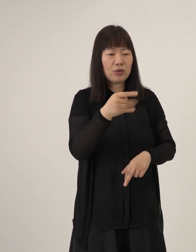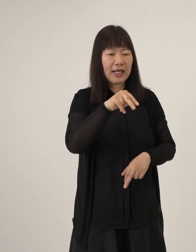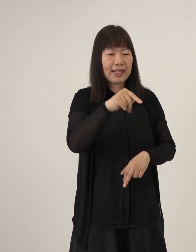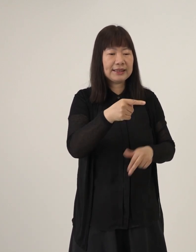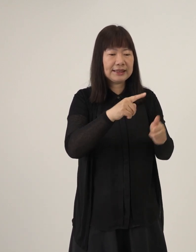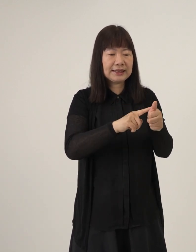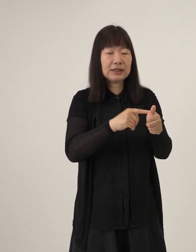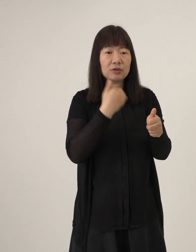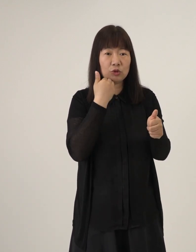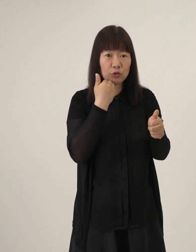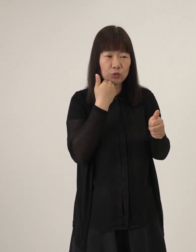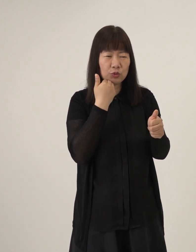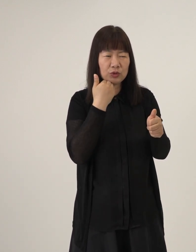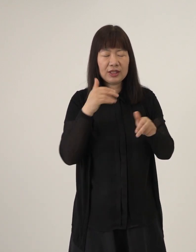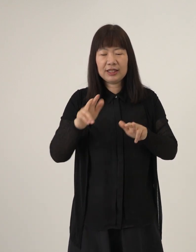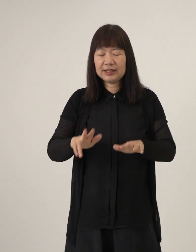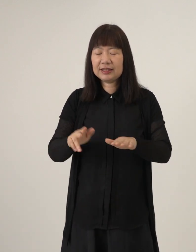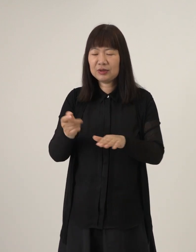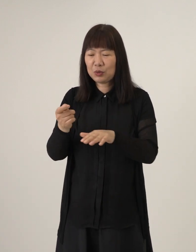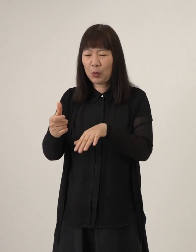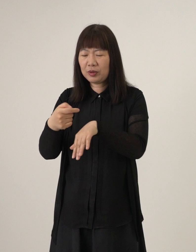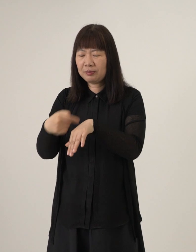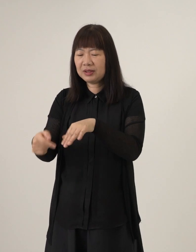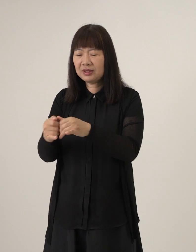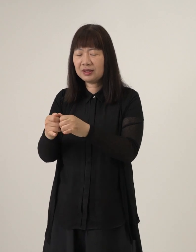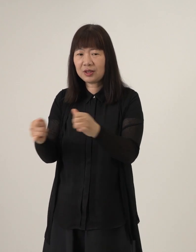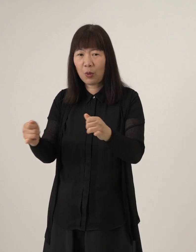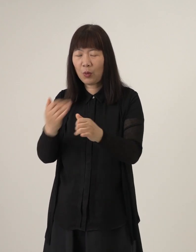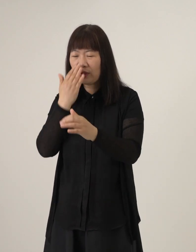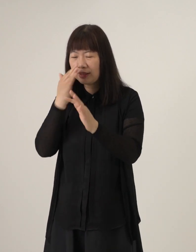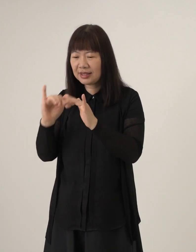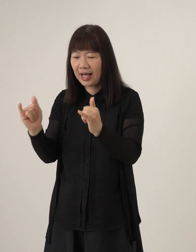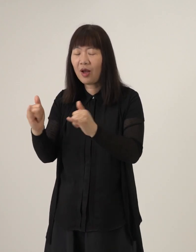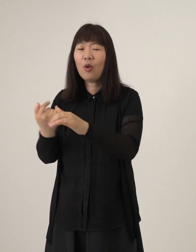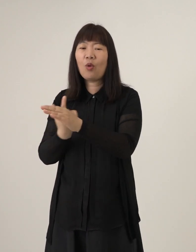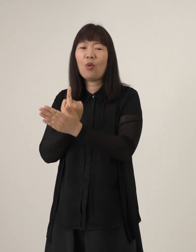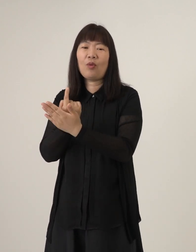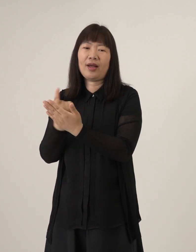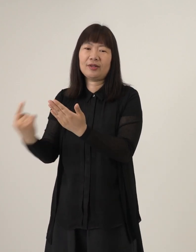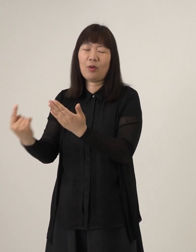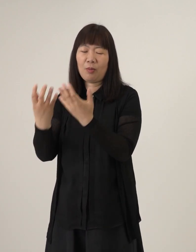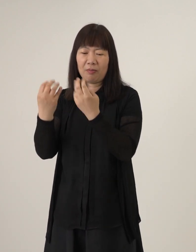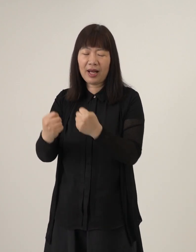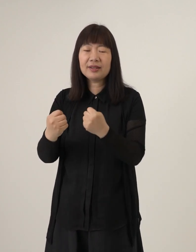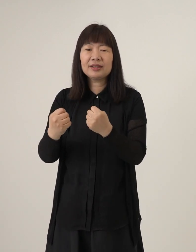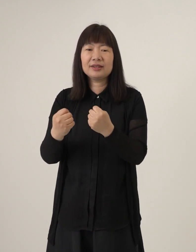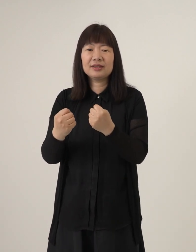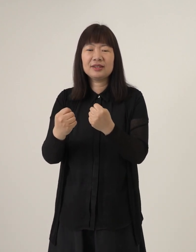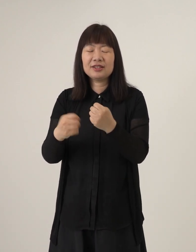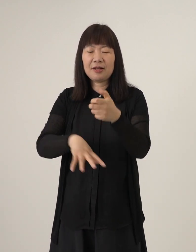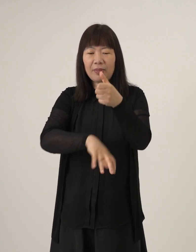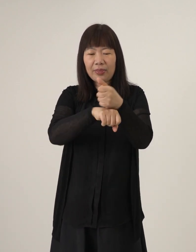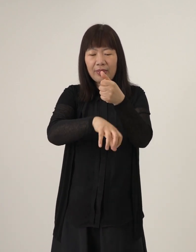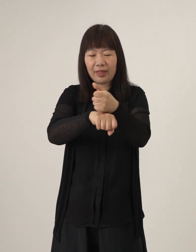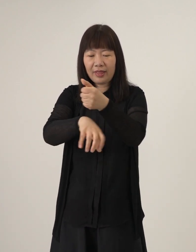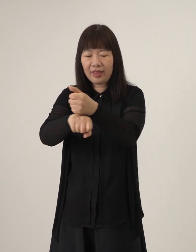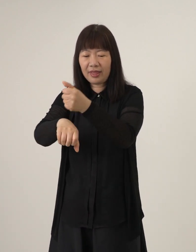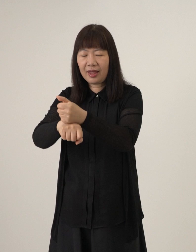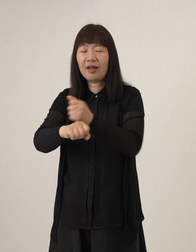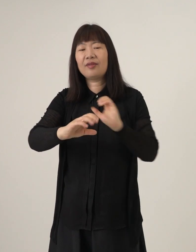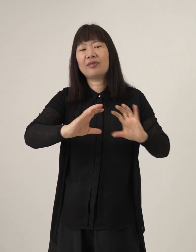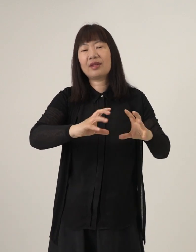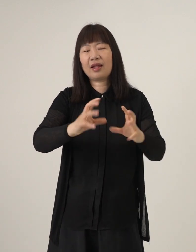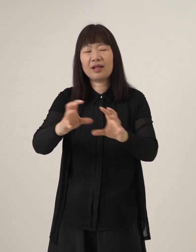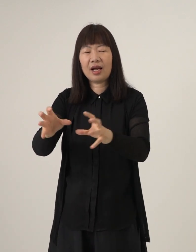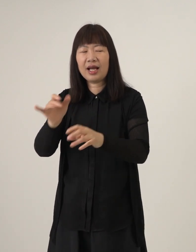이 족속 소수민족 외에도 많은 뭐가 있었겠어요? 속국이 있었단 말이에요.